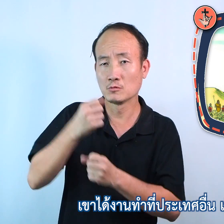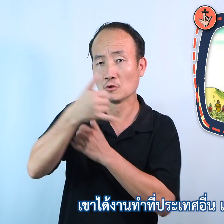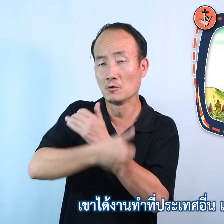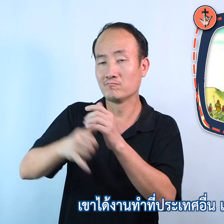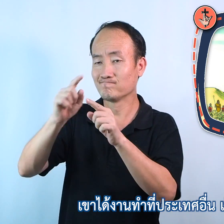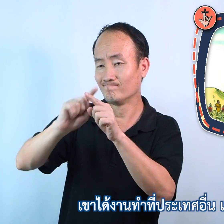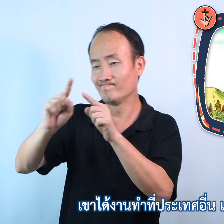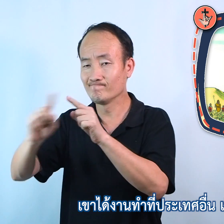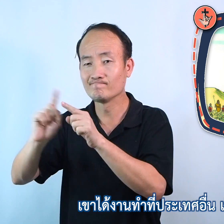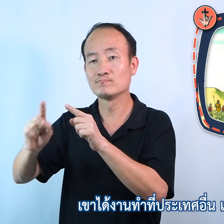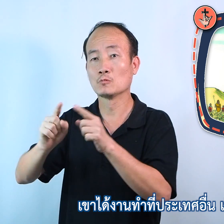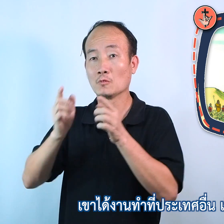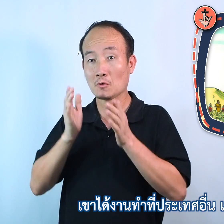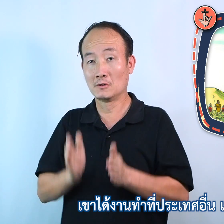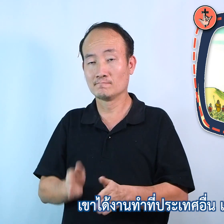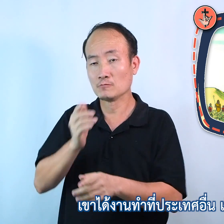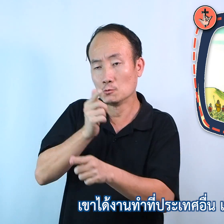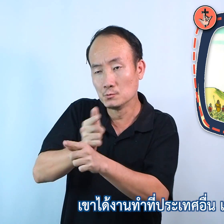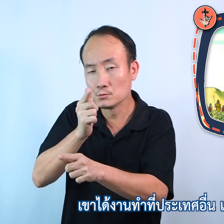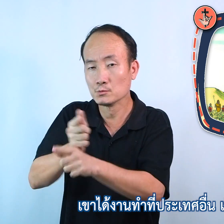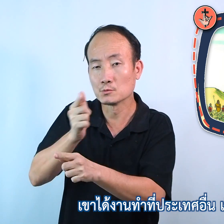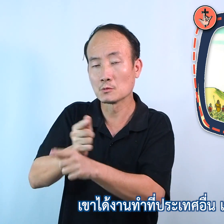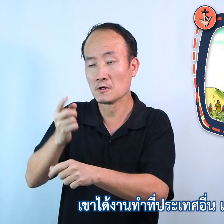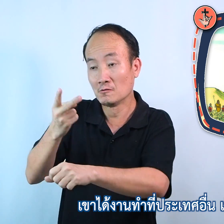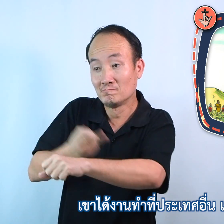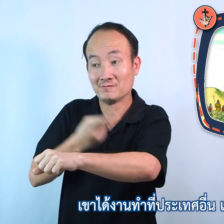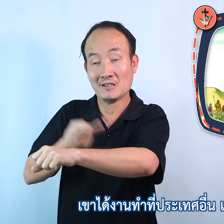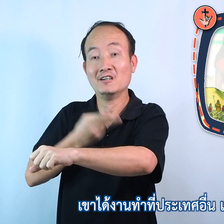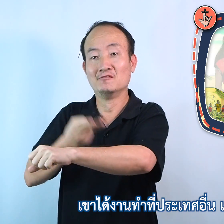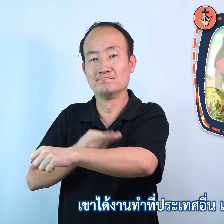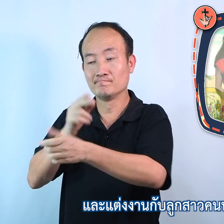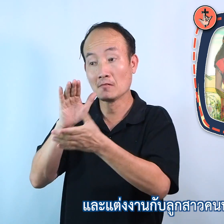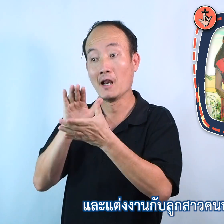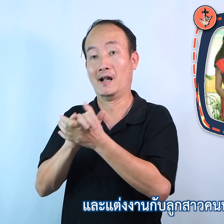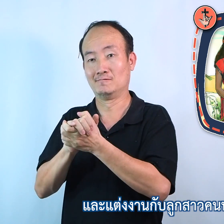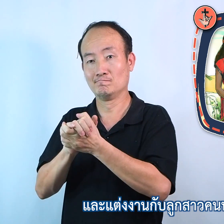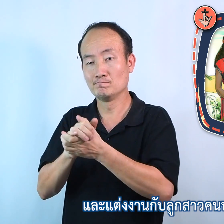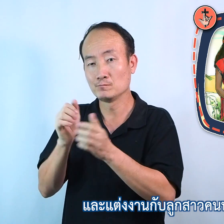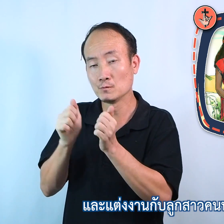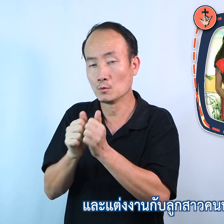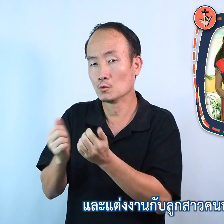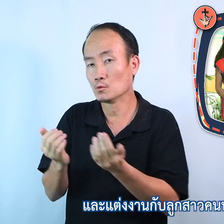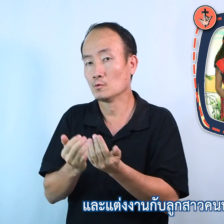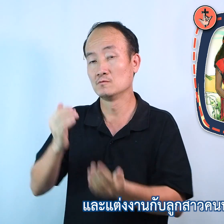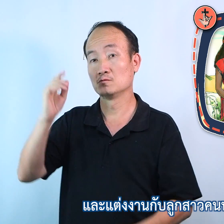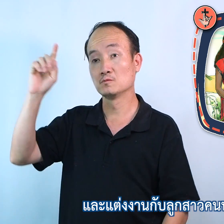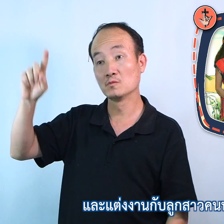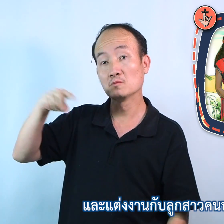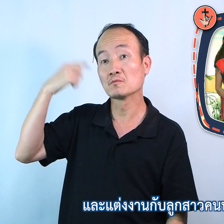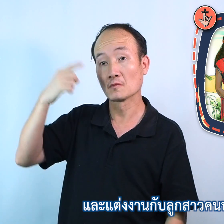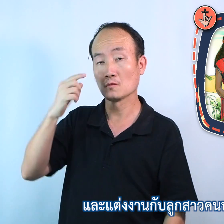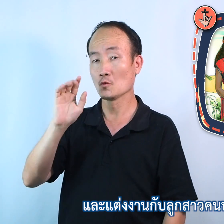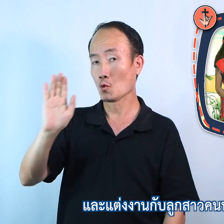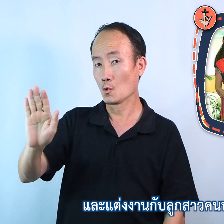ขาได้ทำงานที่ประเทศอื่นเป็นคนเลี้ยงแกะและแต่งงานกับลูกสาวคนหนึ่งของเยโ